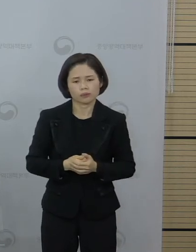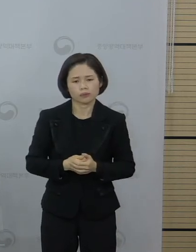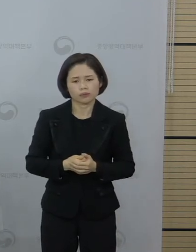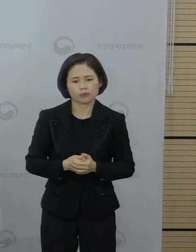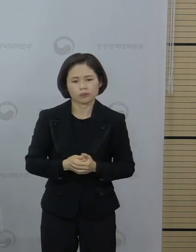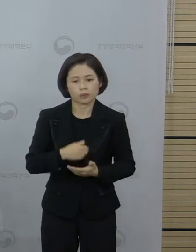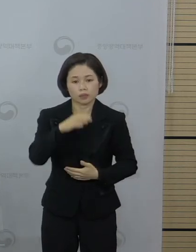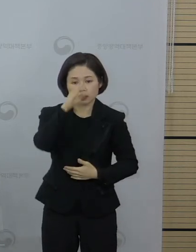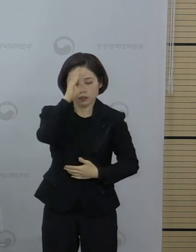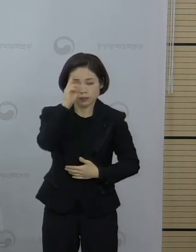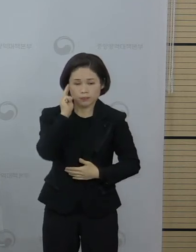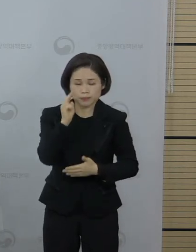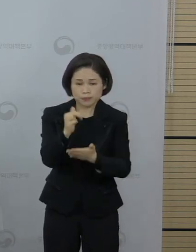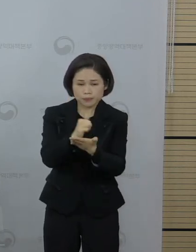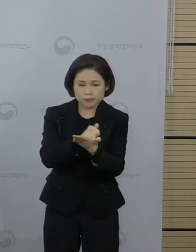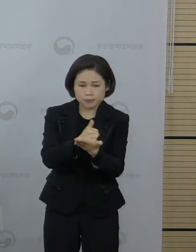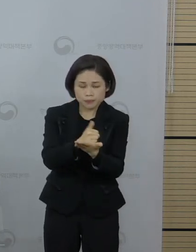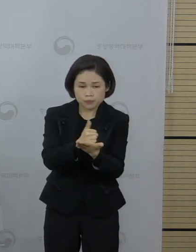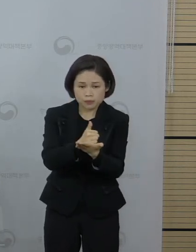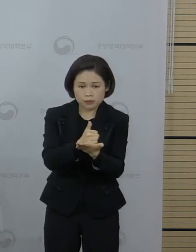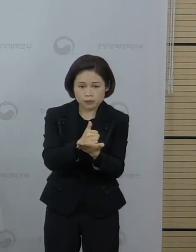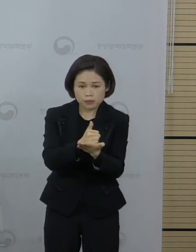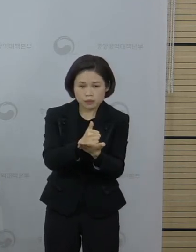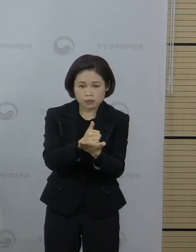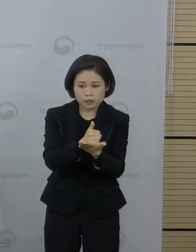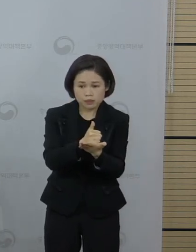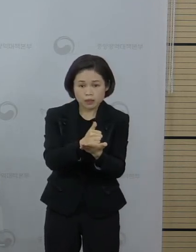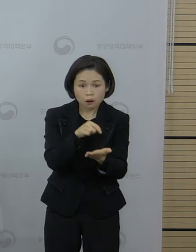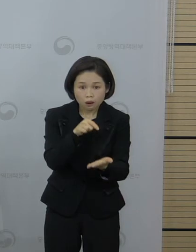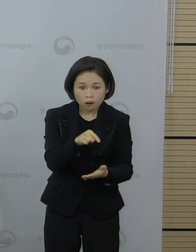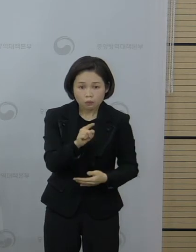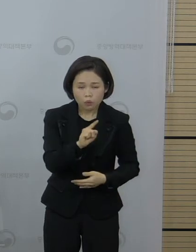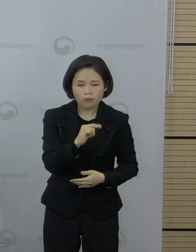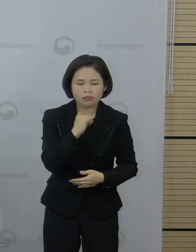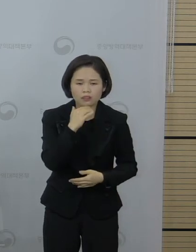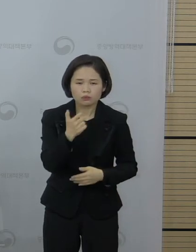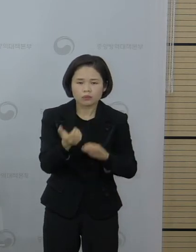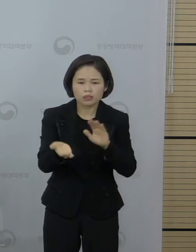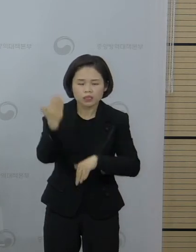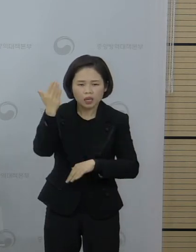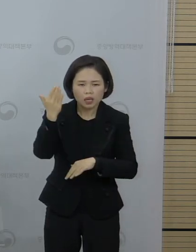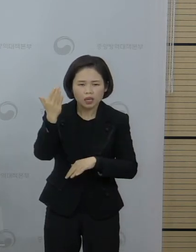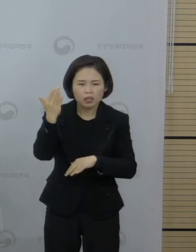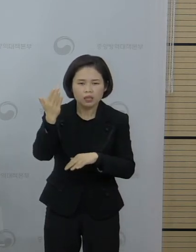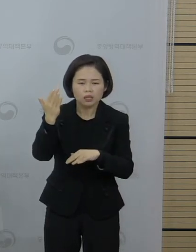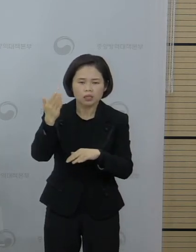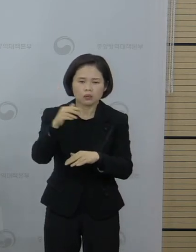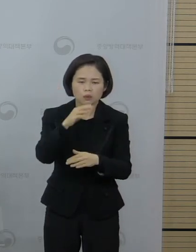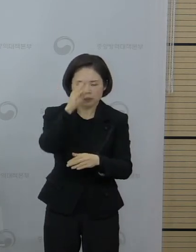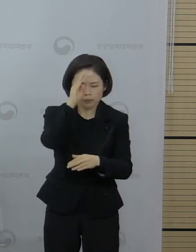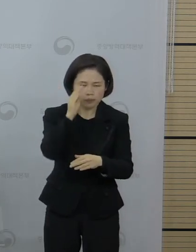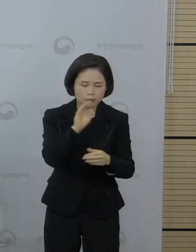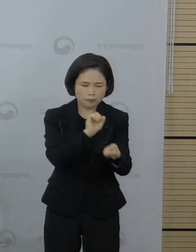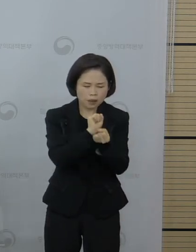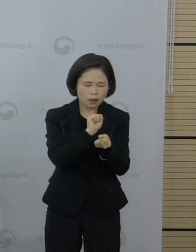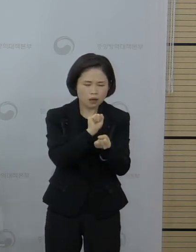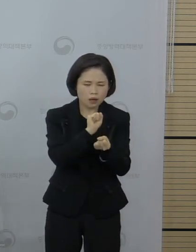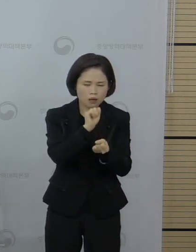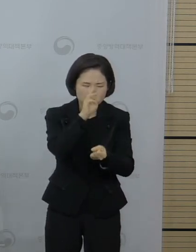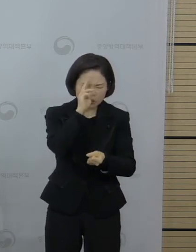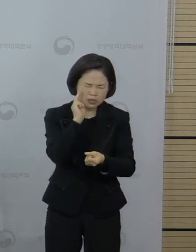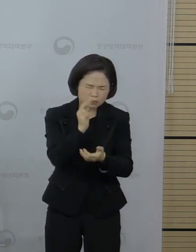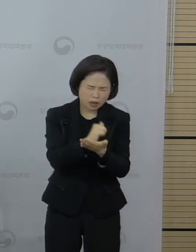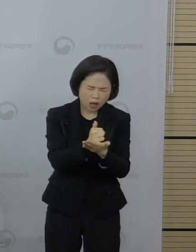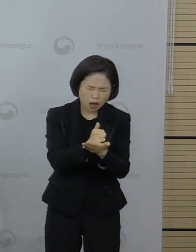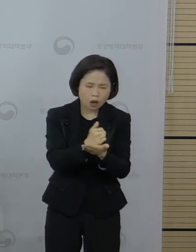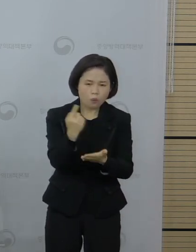위중증 환자 발생의 규모도 60대 이상이 사실상 약 거의 90% 가깝게 대부분을 차지하고 있는